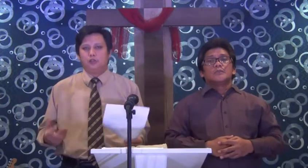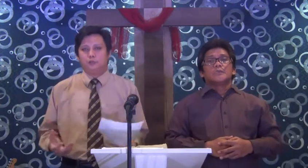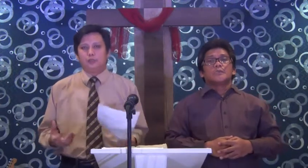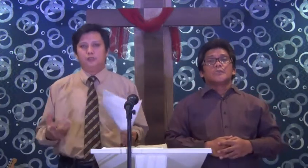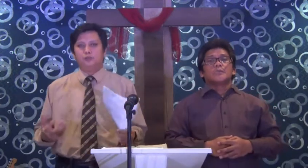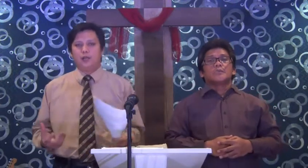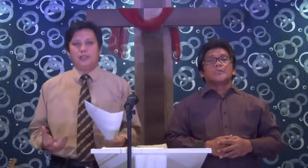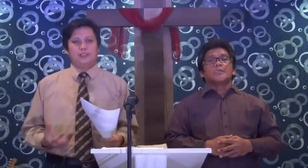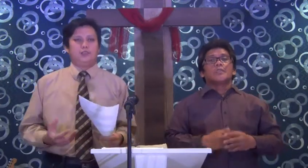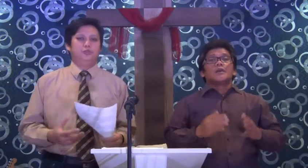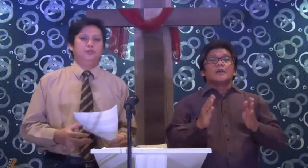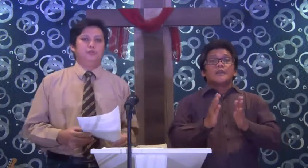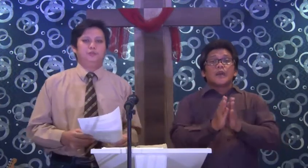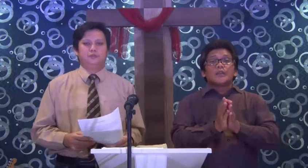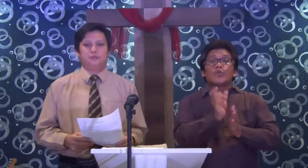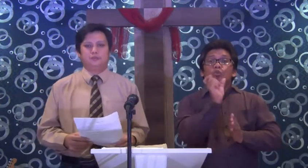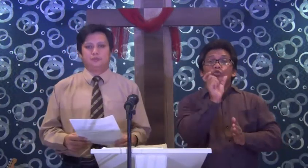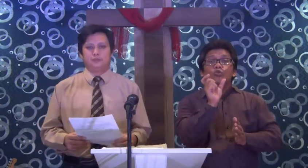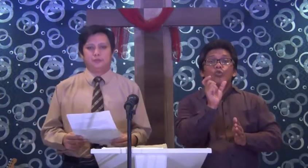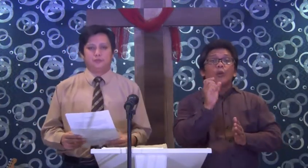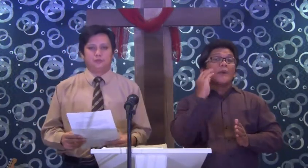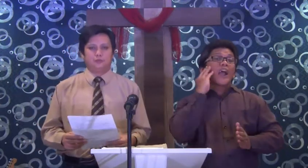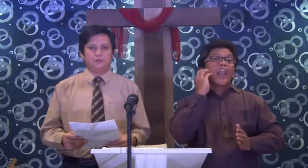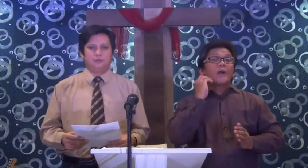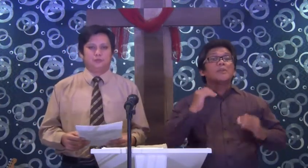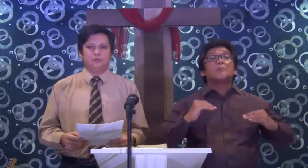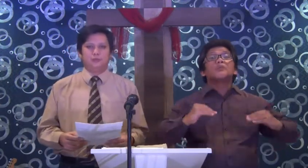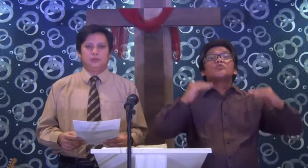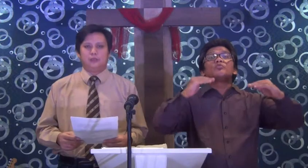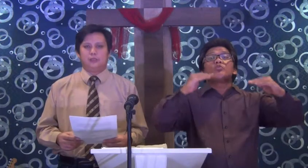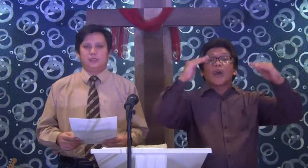Dan untuk pertumbuhan itu,